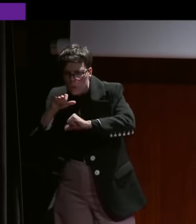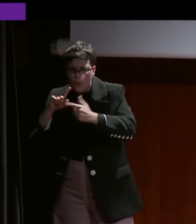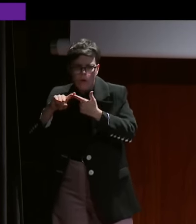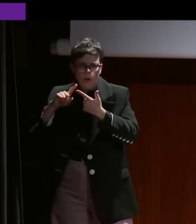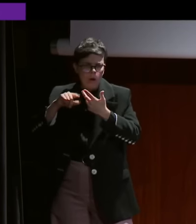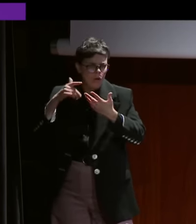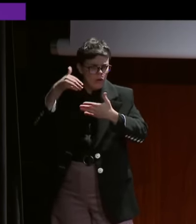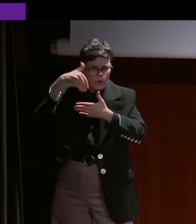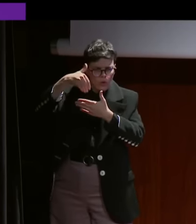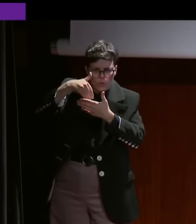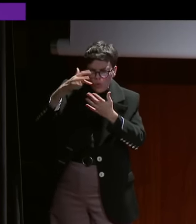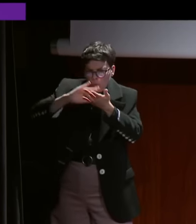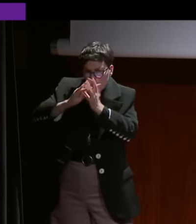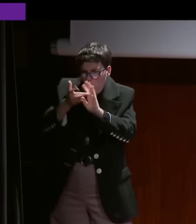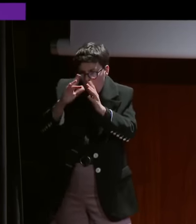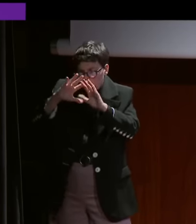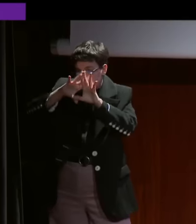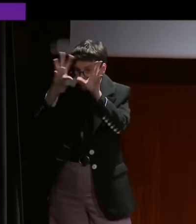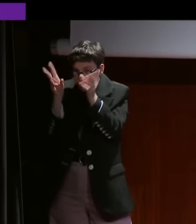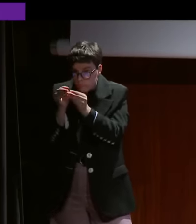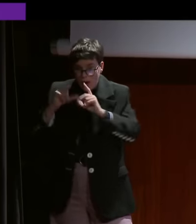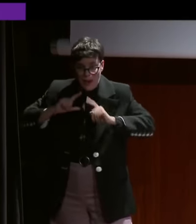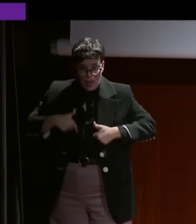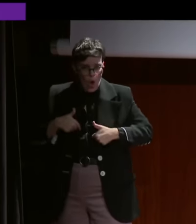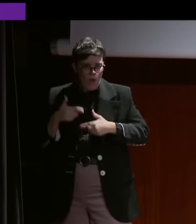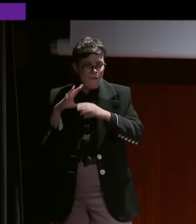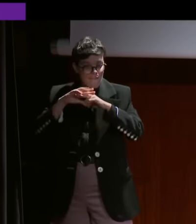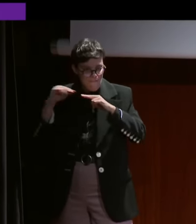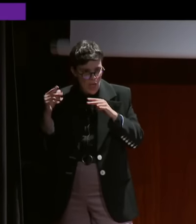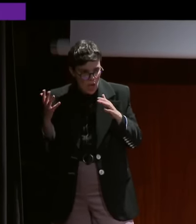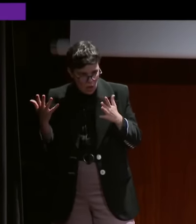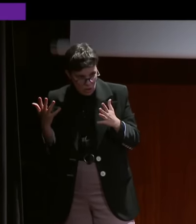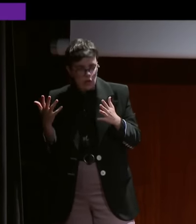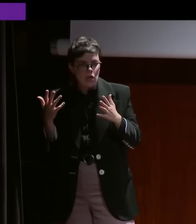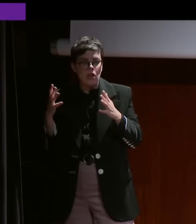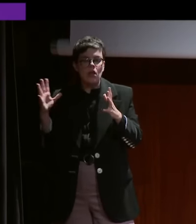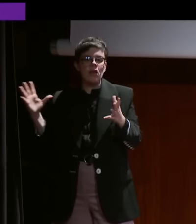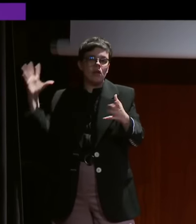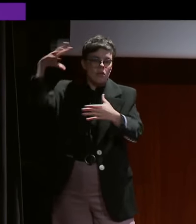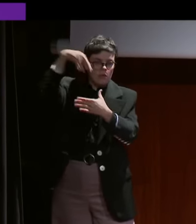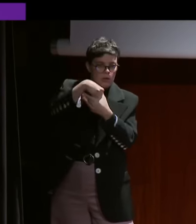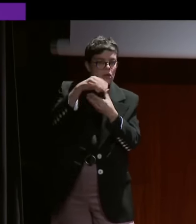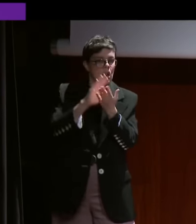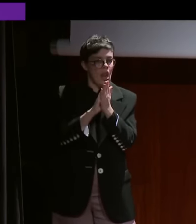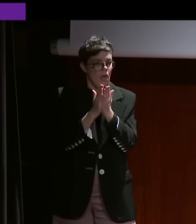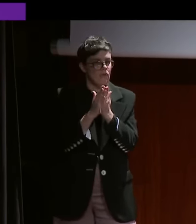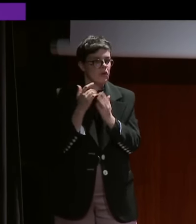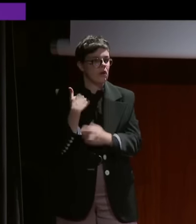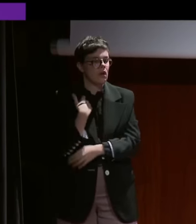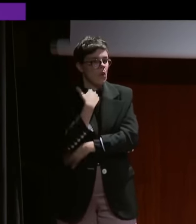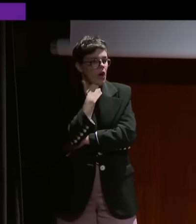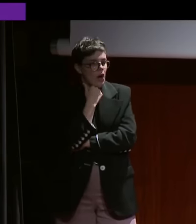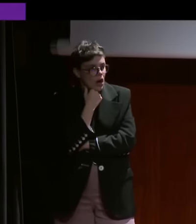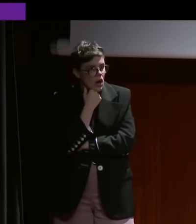tout ce qui avait été fait dans ce laboratoire en termes de workshop, etc. Tout ce que l'école avait fait. Et de collecter tout ce qui avait été fait et